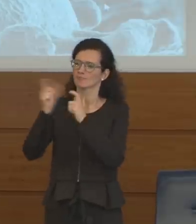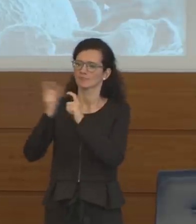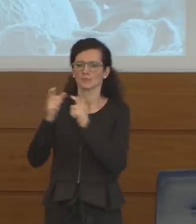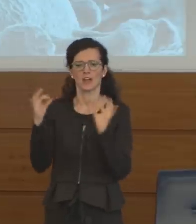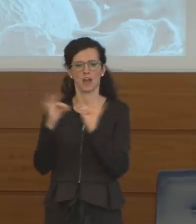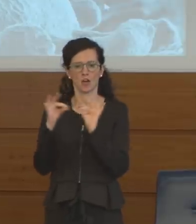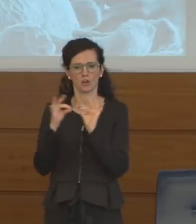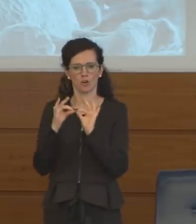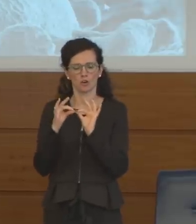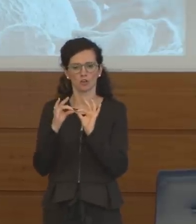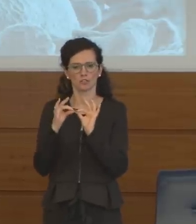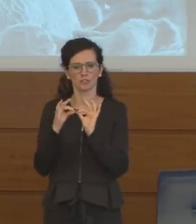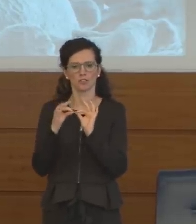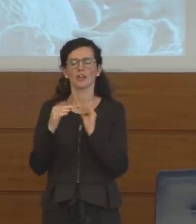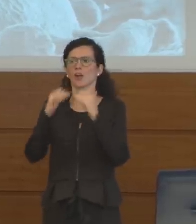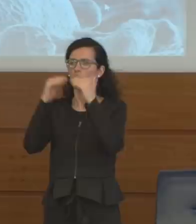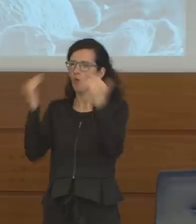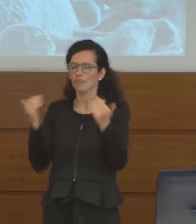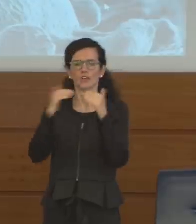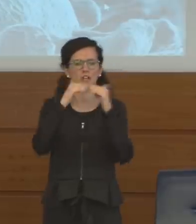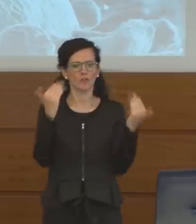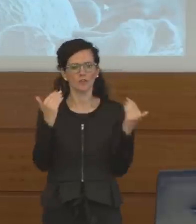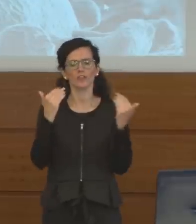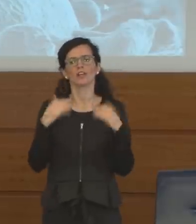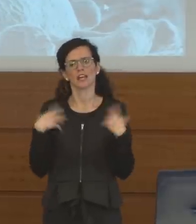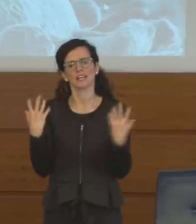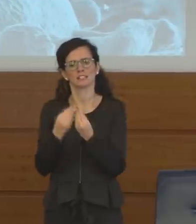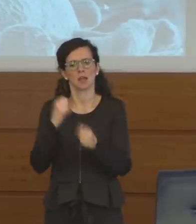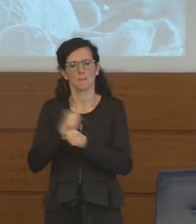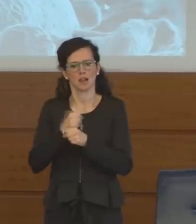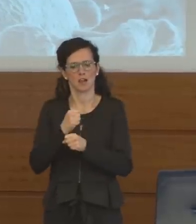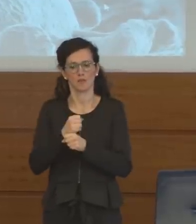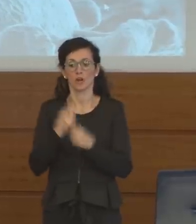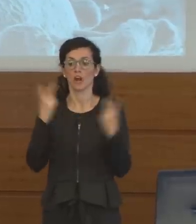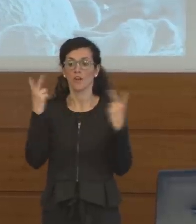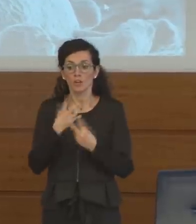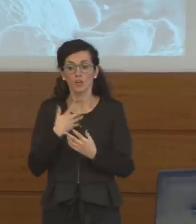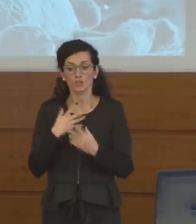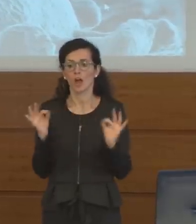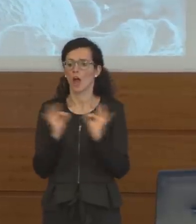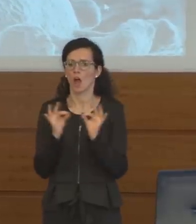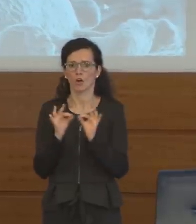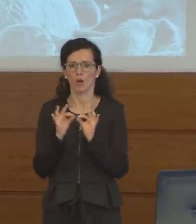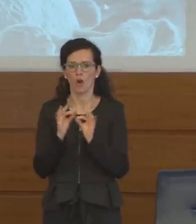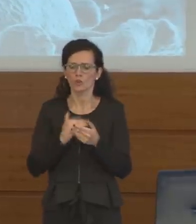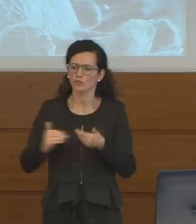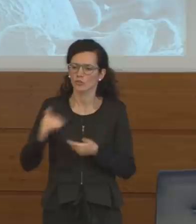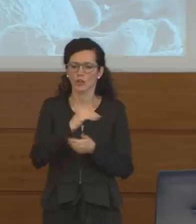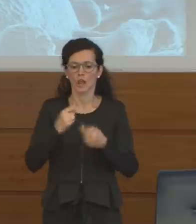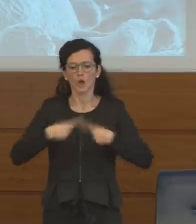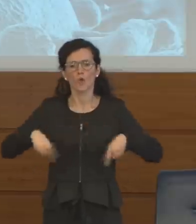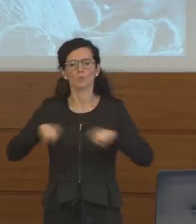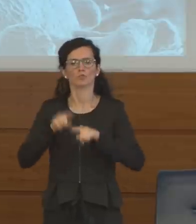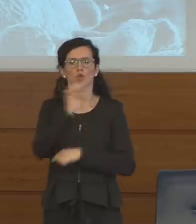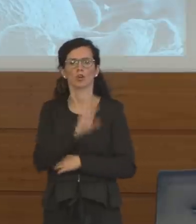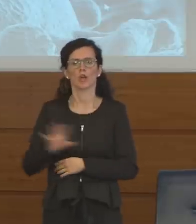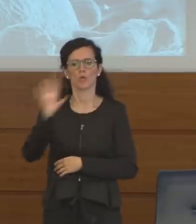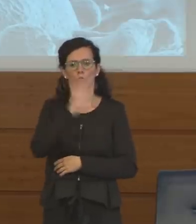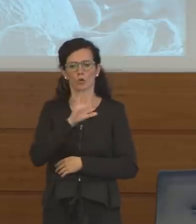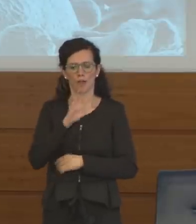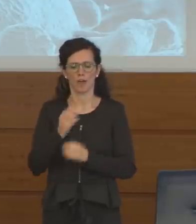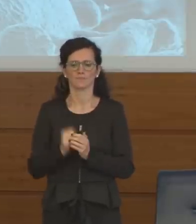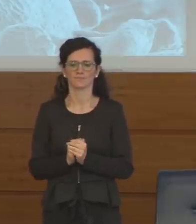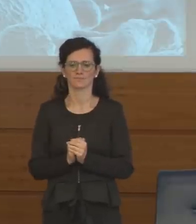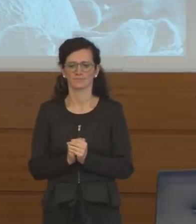vedremo oggi, anche quelli semiconfinanti con la Germania e la Croazia. E c'è un accordo totale anche con la Commissione europea e con l'OMS sulle misure che adesso